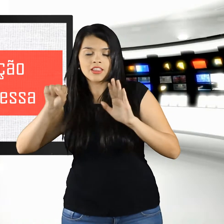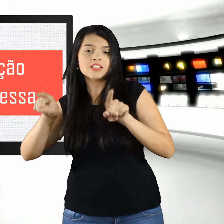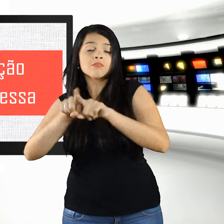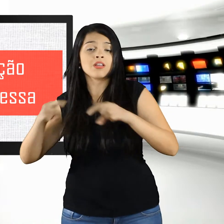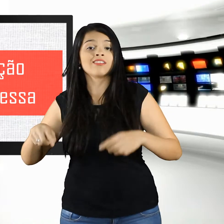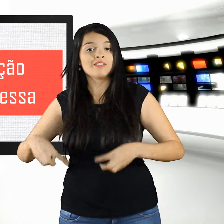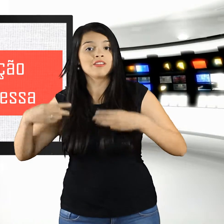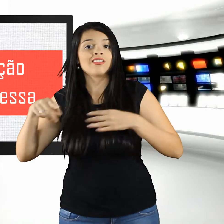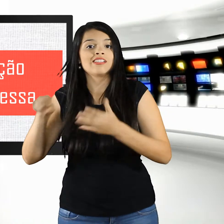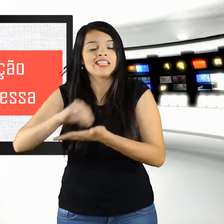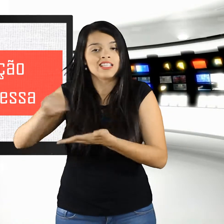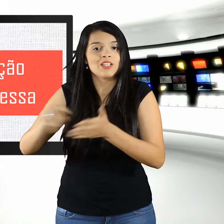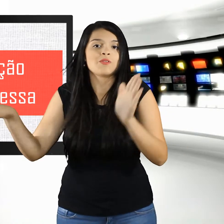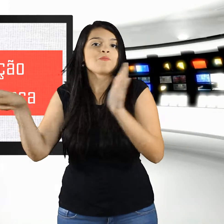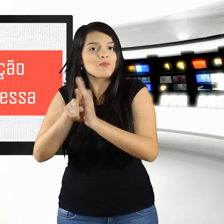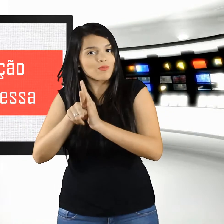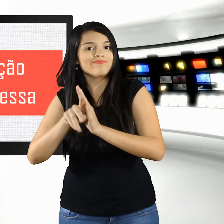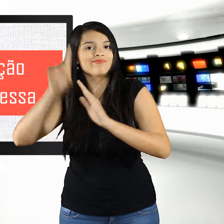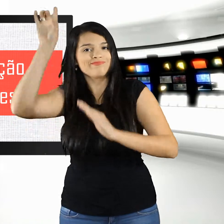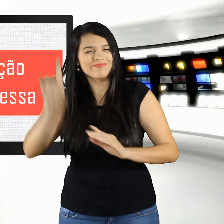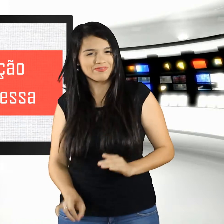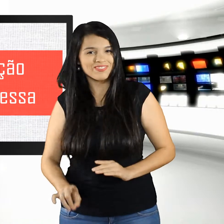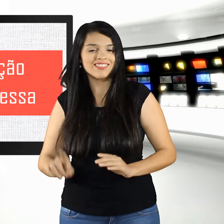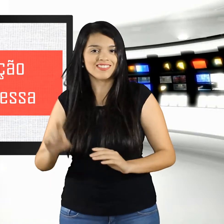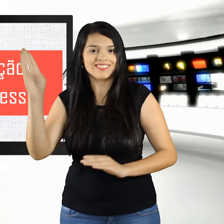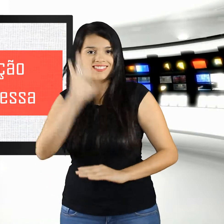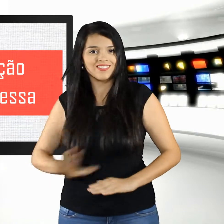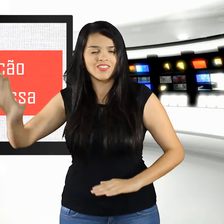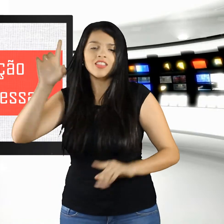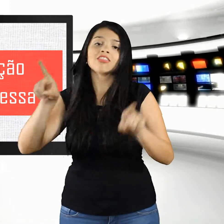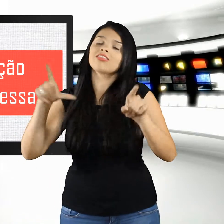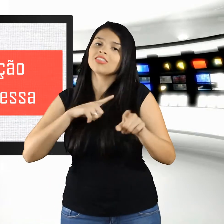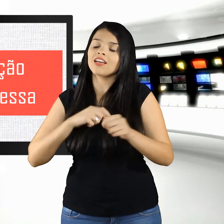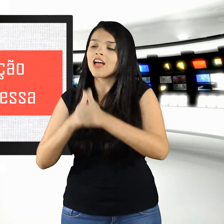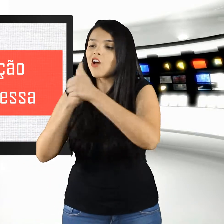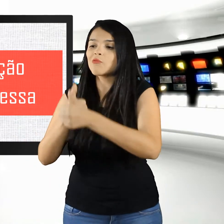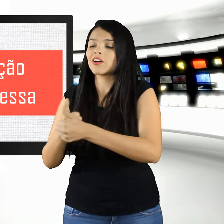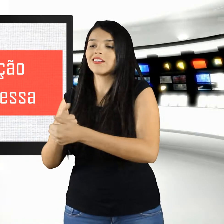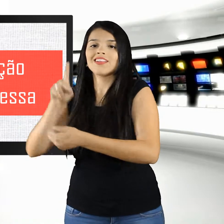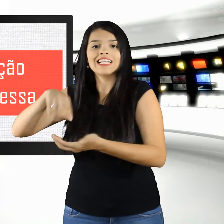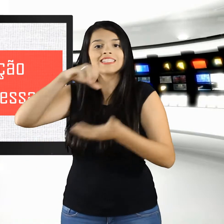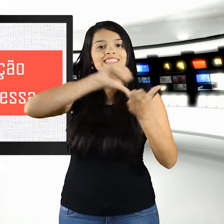e acompanhar as centrais de interpretação de Libras, já que contemplaram mais de 30 inauguradas em todas as regiões do